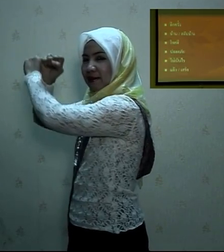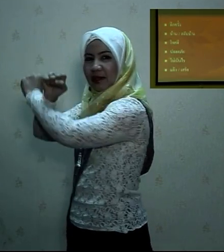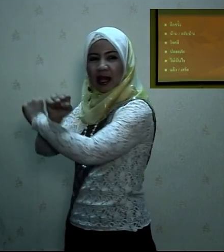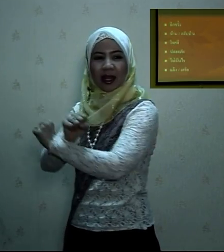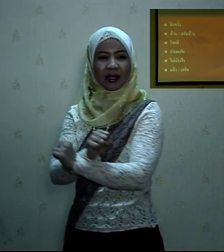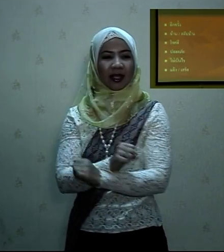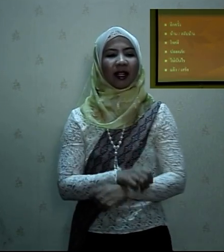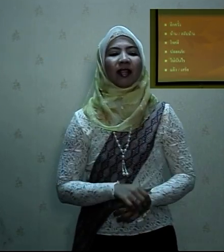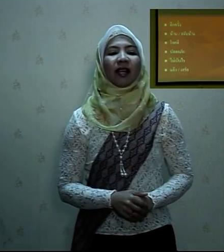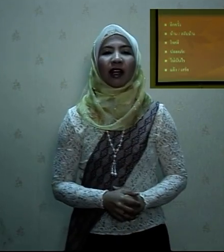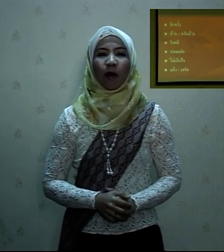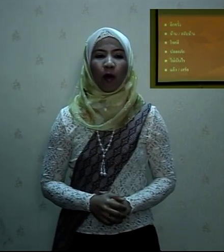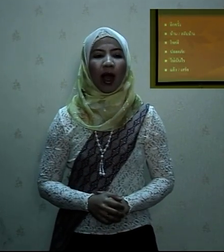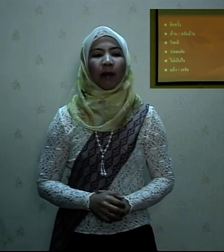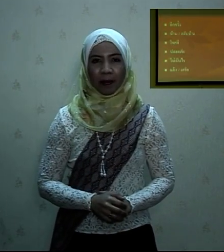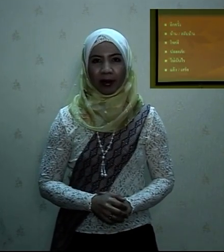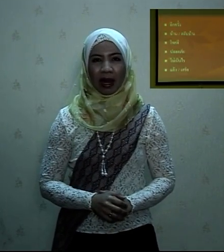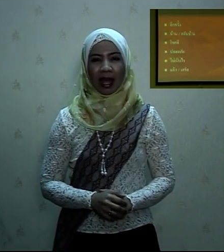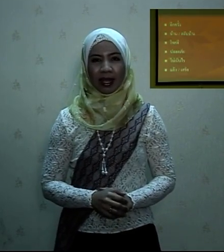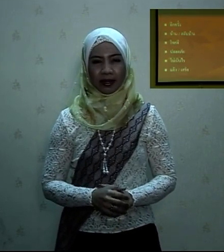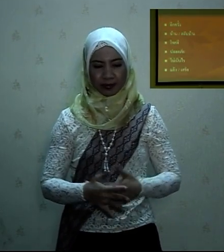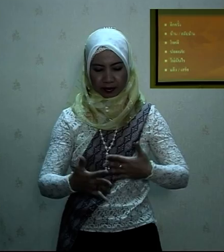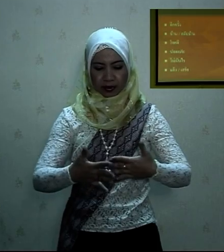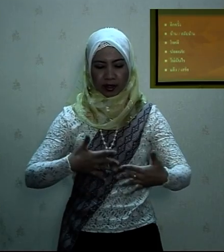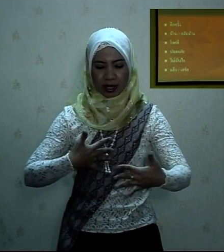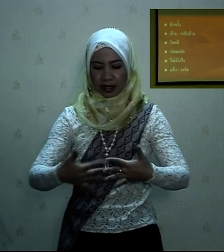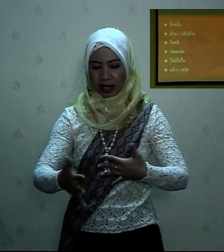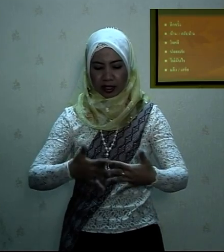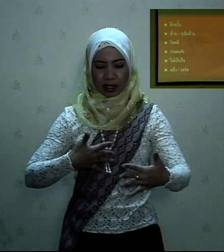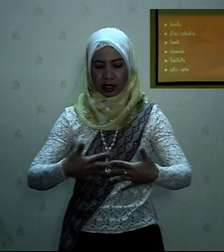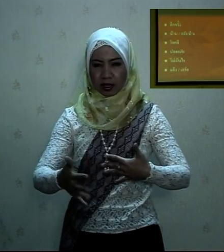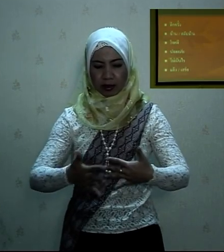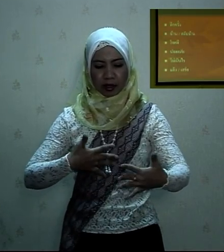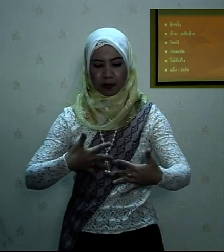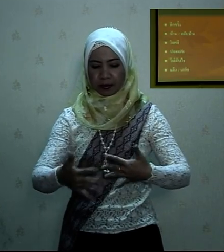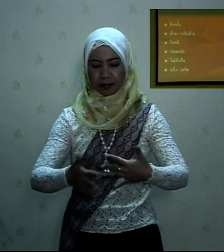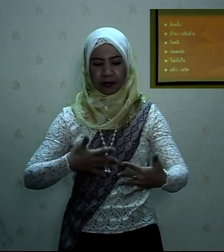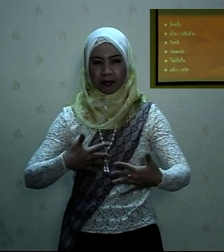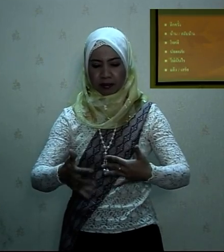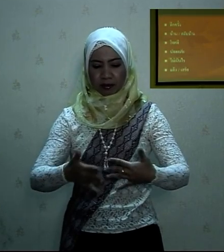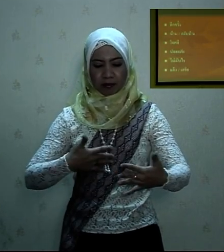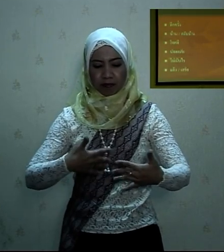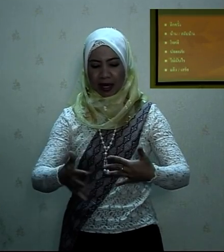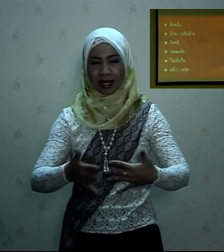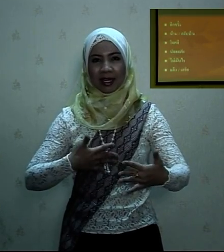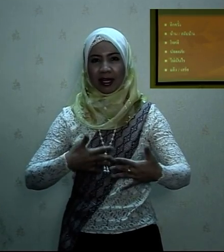ค่ะคำว่าไม่เป็นไรลักษณะก็คือมือปัดกันนิดหน่อยน